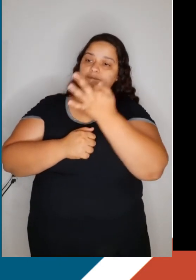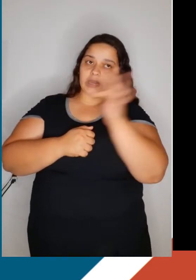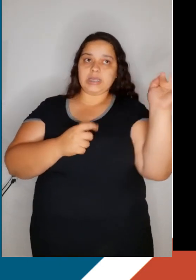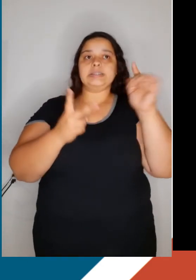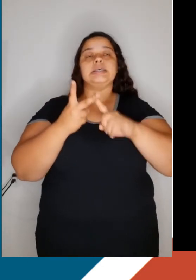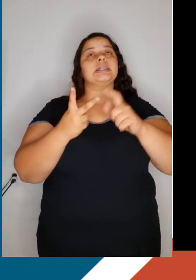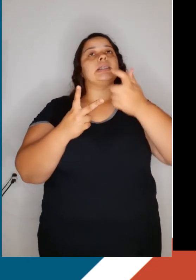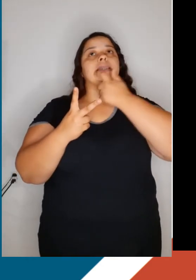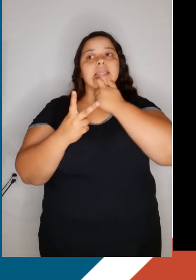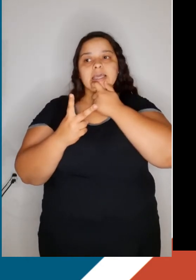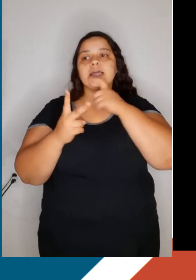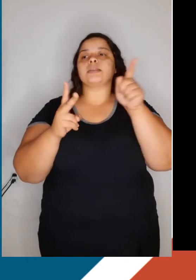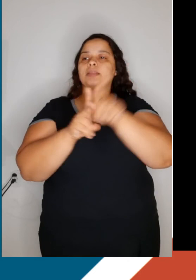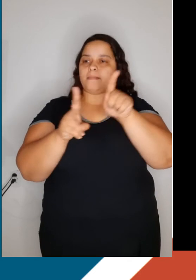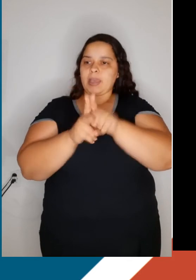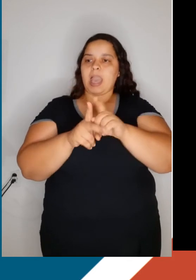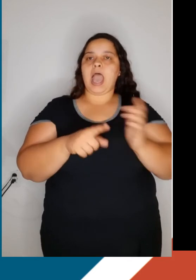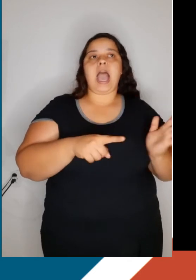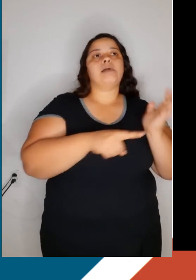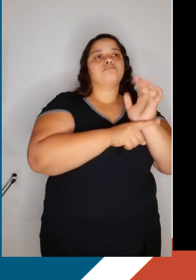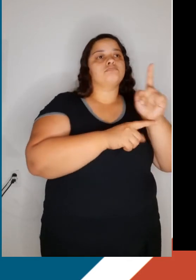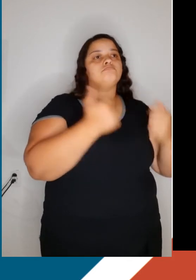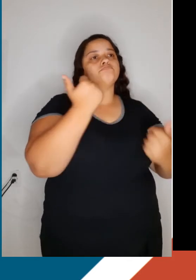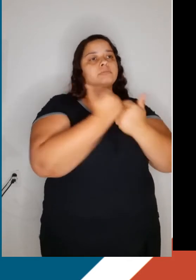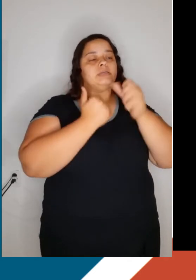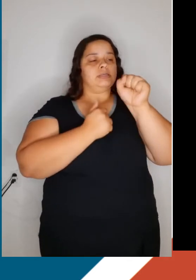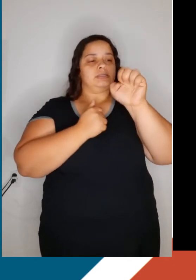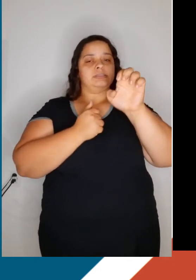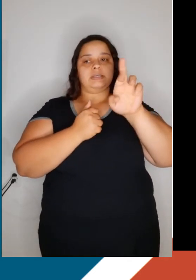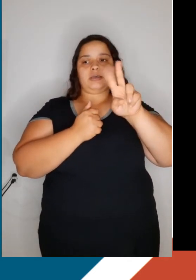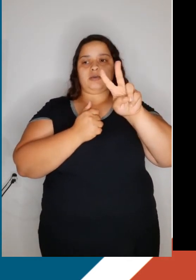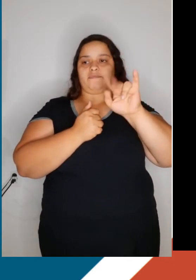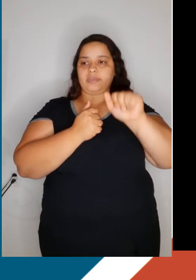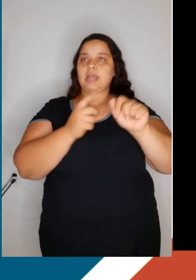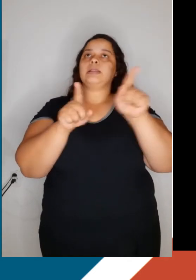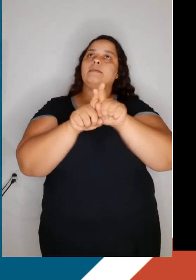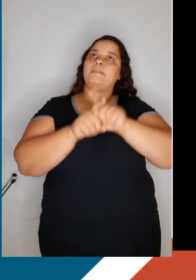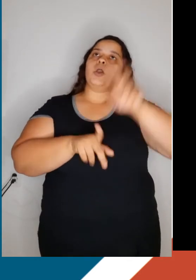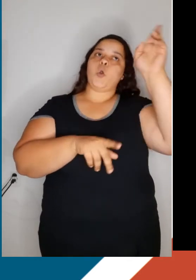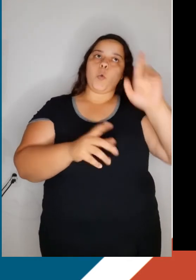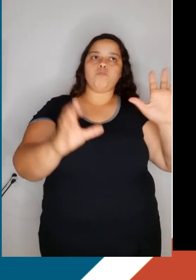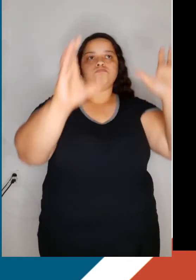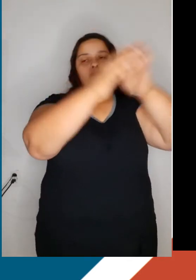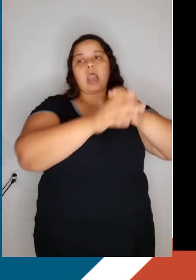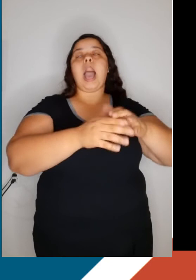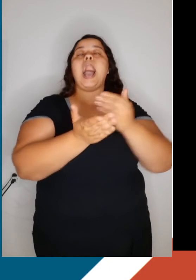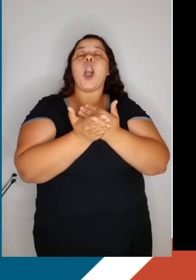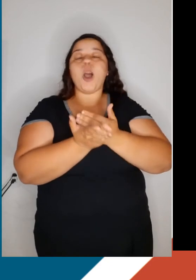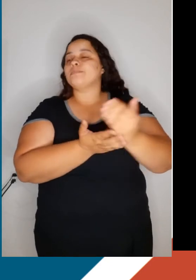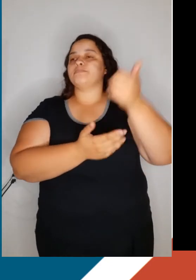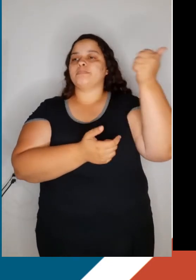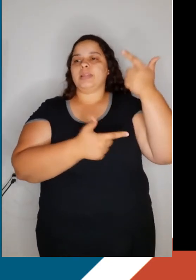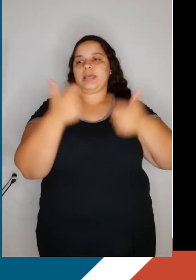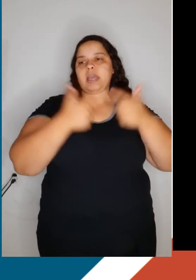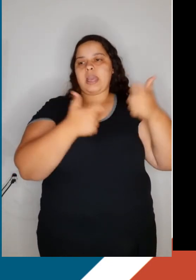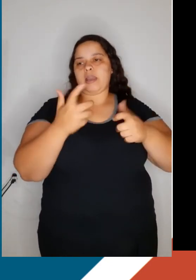e a Inglaterra vão também se posicionar ao lado da Sérvia e da Rússia, e esse é o início da Primeira Guerra Mundial.